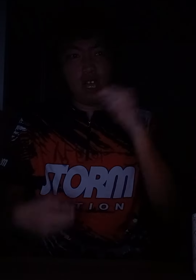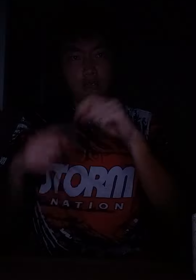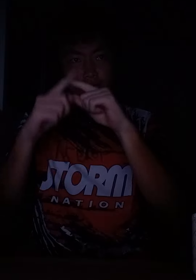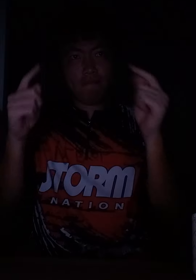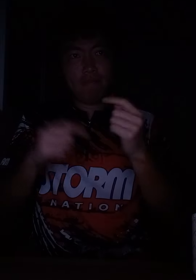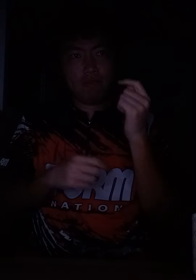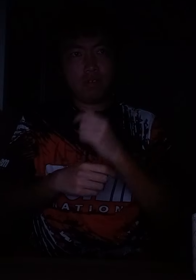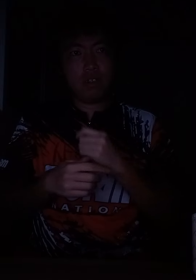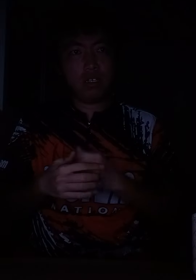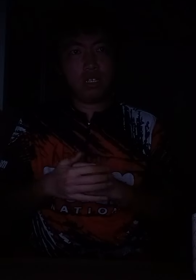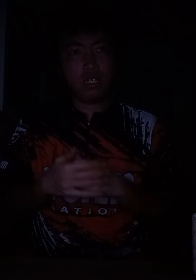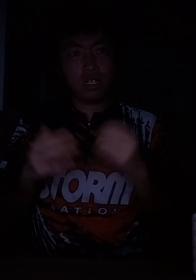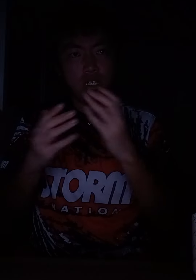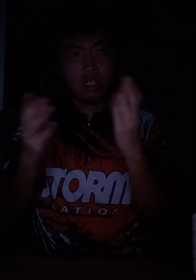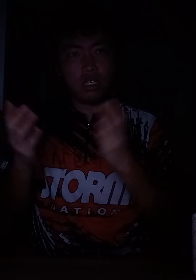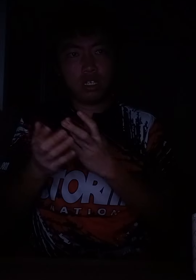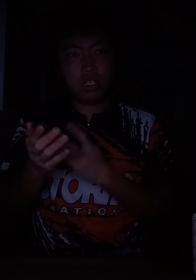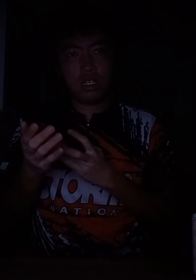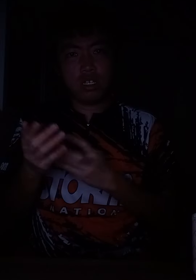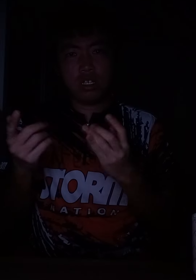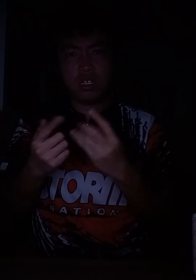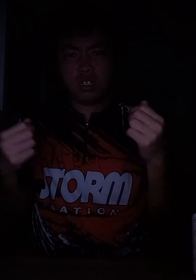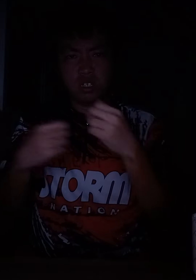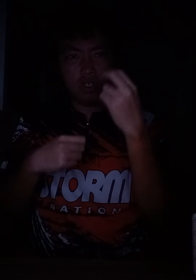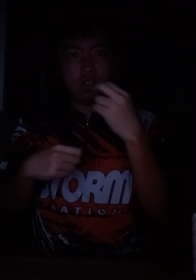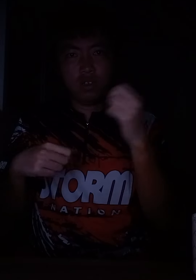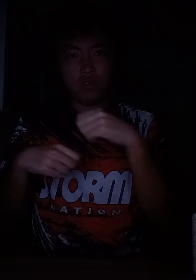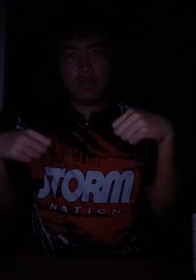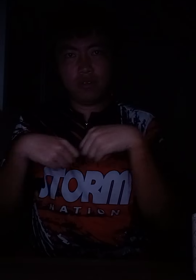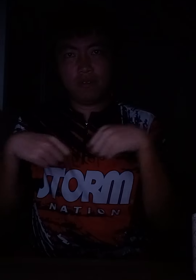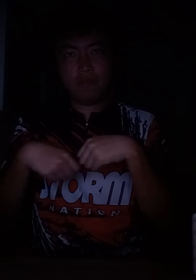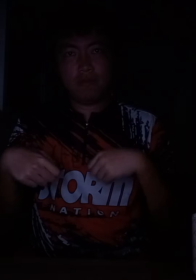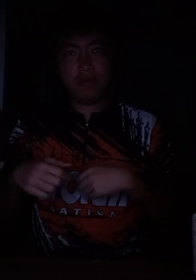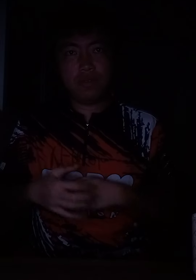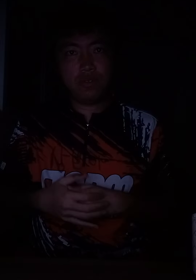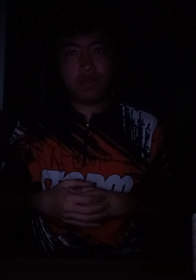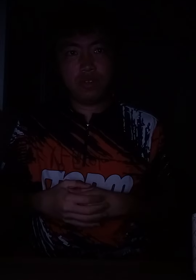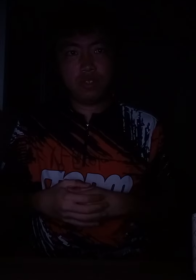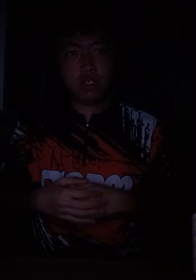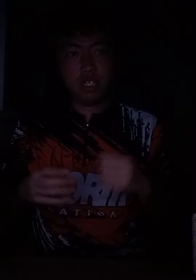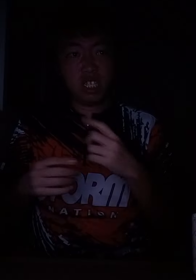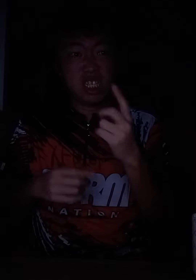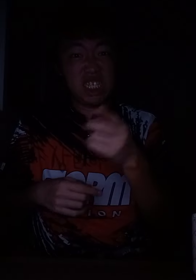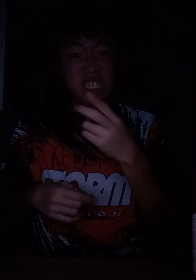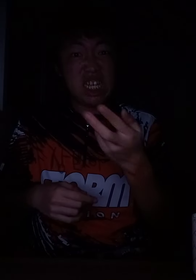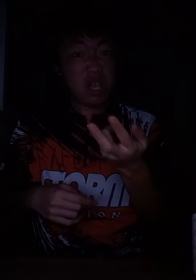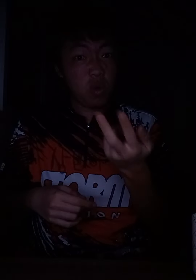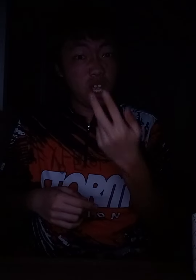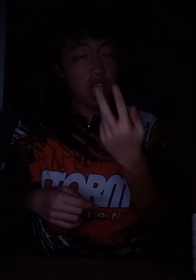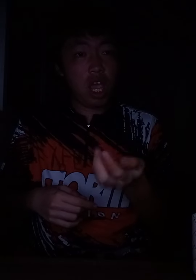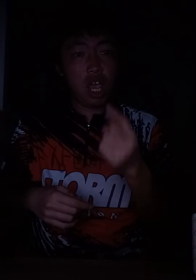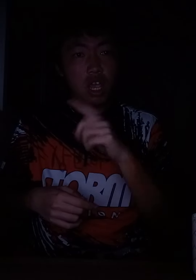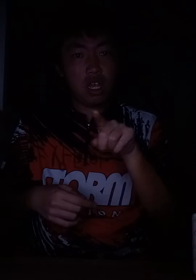않은 듯 카운터 안으로 들어가 직원을 밀치고 폭행합니다. 너가 뭔데 쓰라 말이야